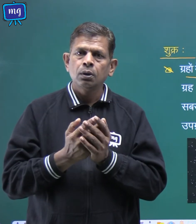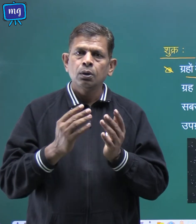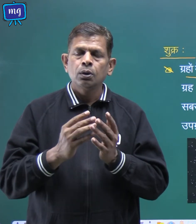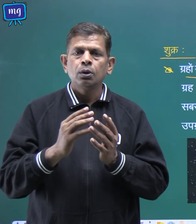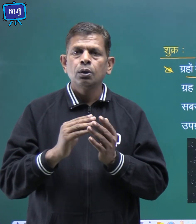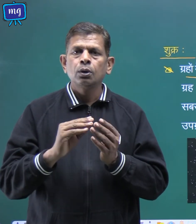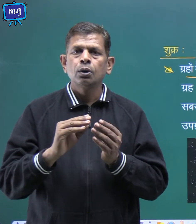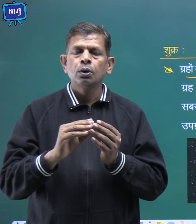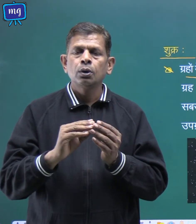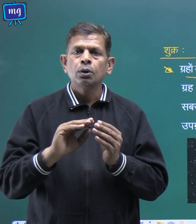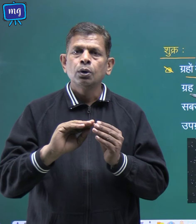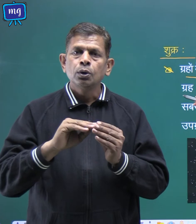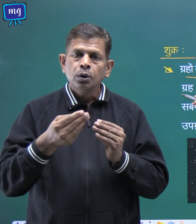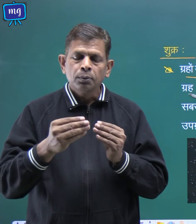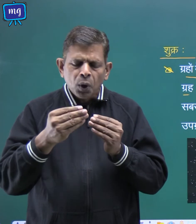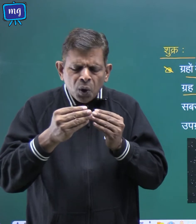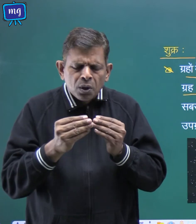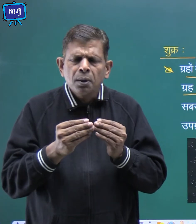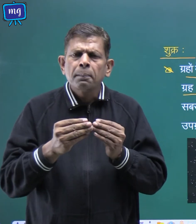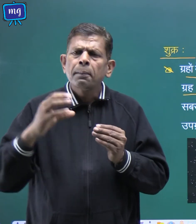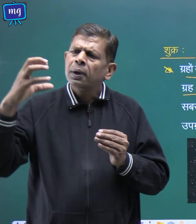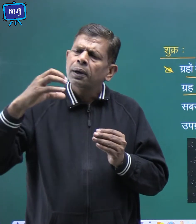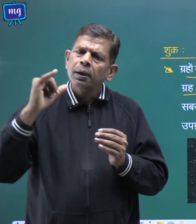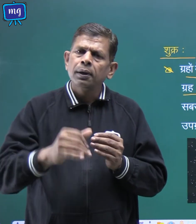सबसे निकटतम ग्रह है।